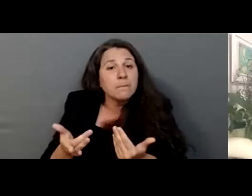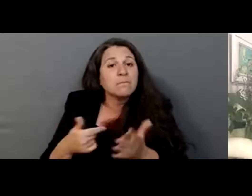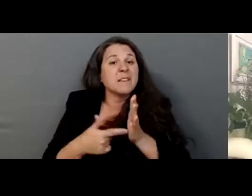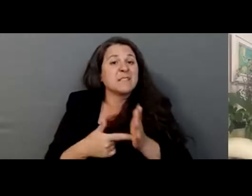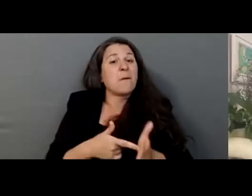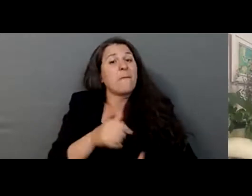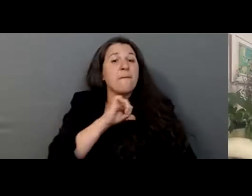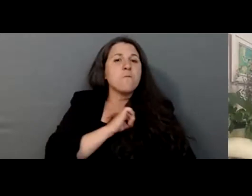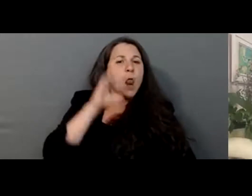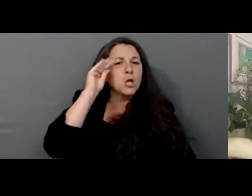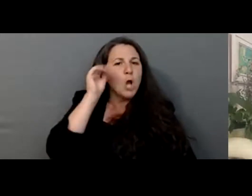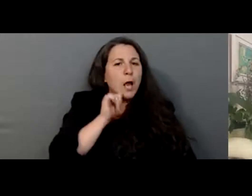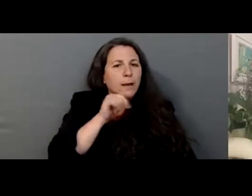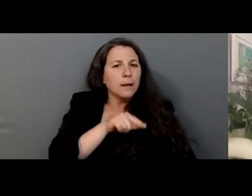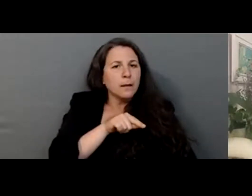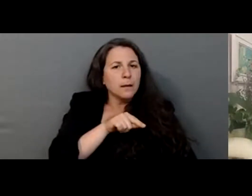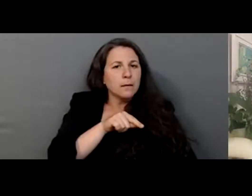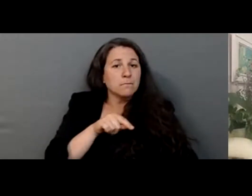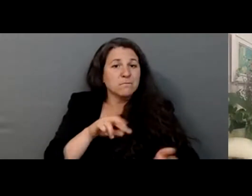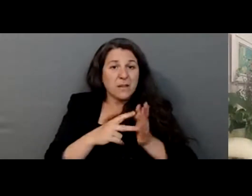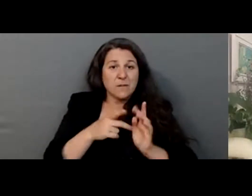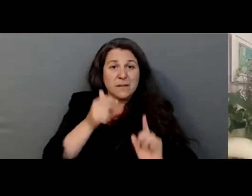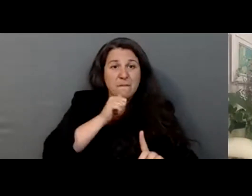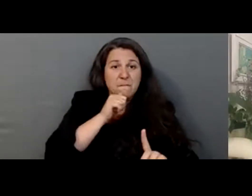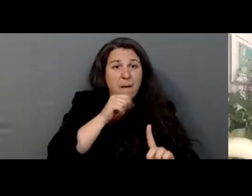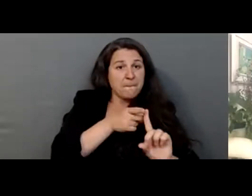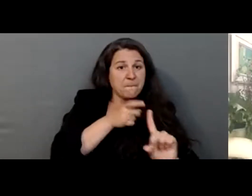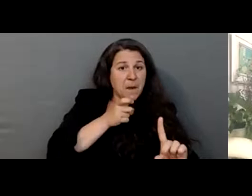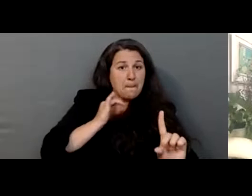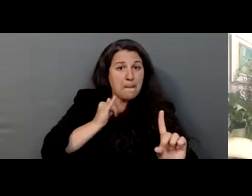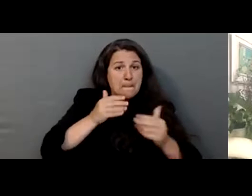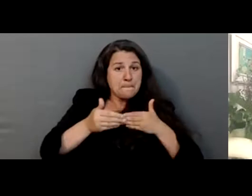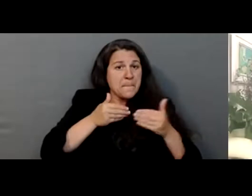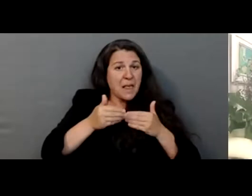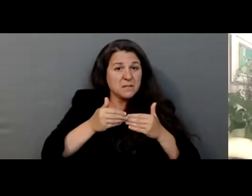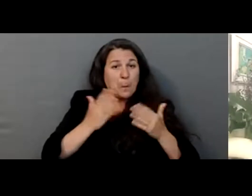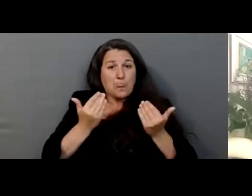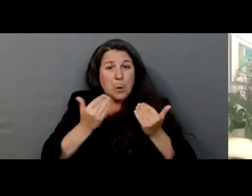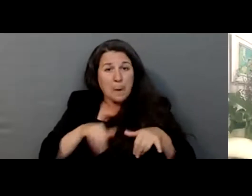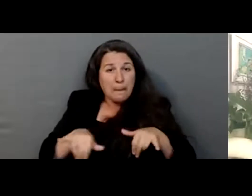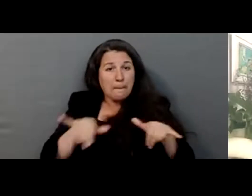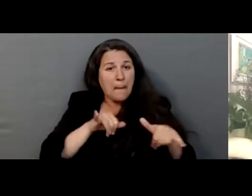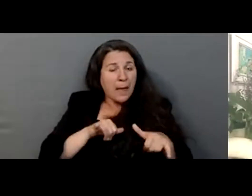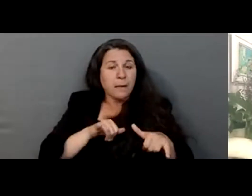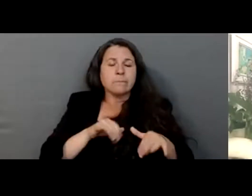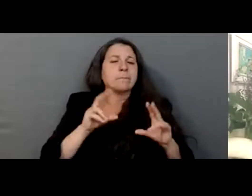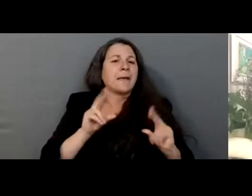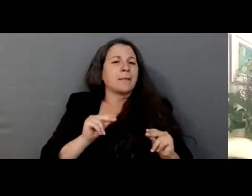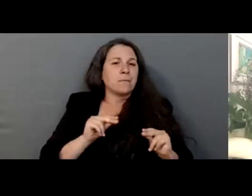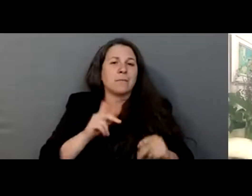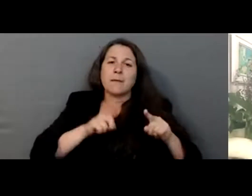bien, on provient pas tous de la même place, puis on n'a pas tous les mêmes besoins, puis qu'on n'a pas toujours besoin des mêmes